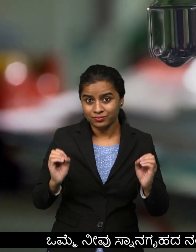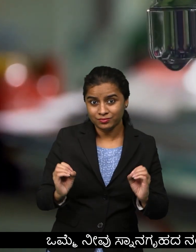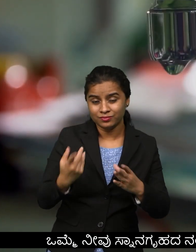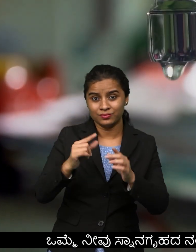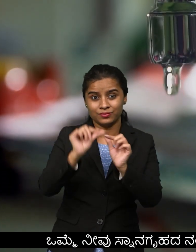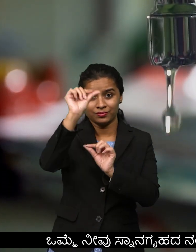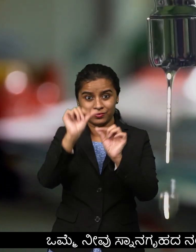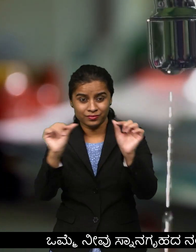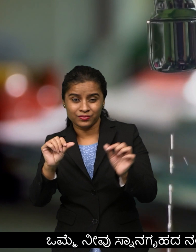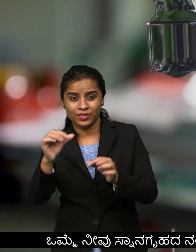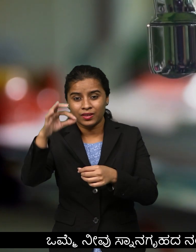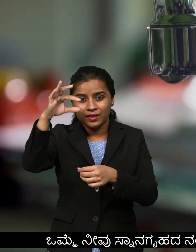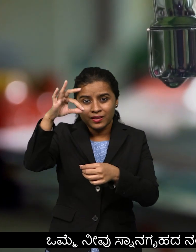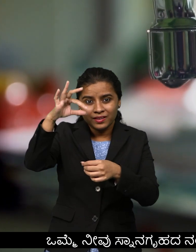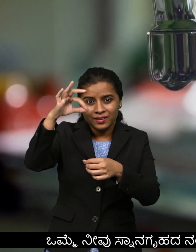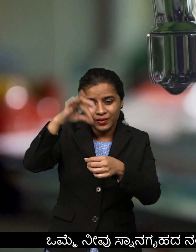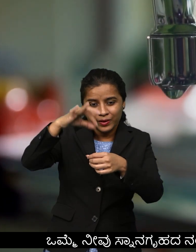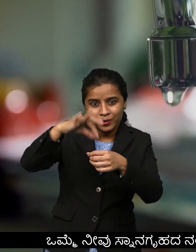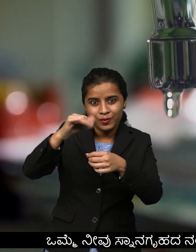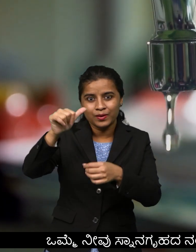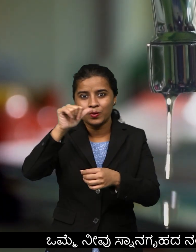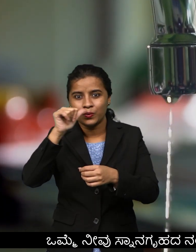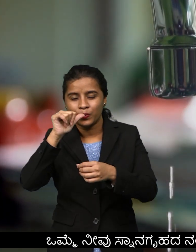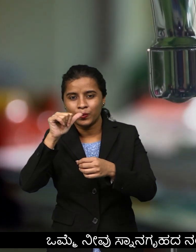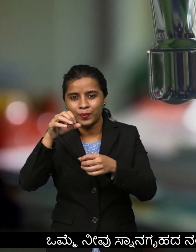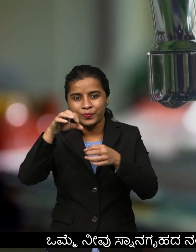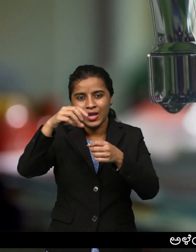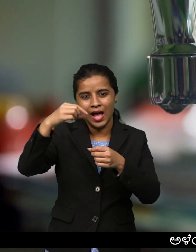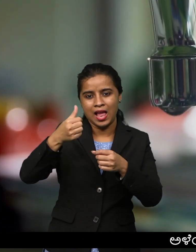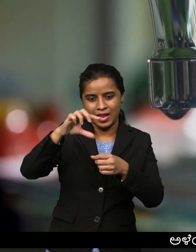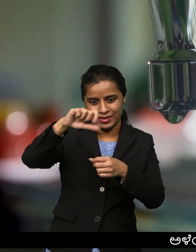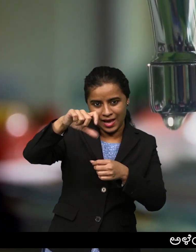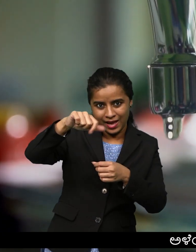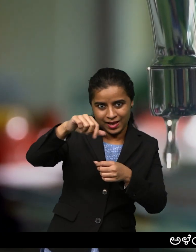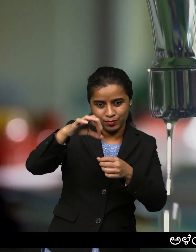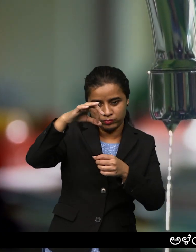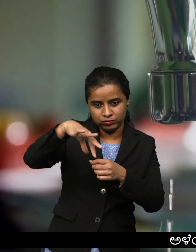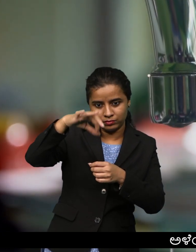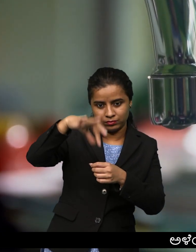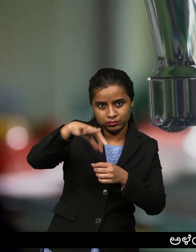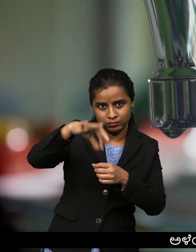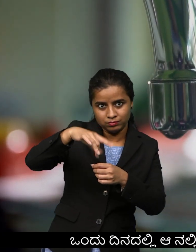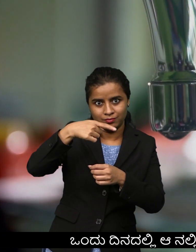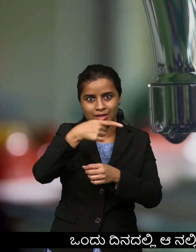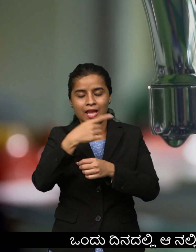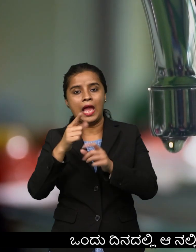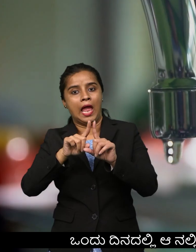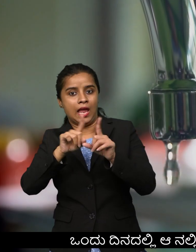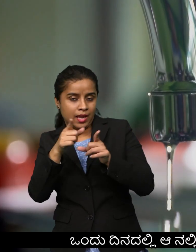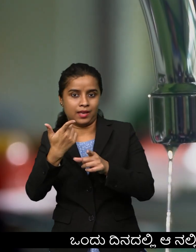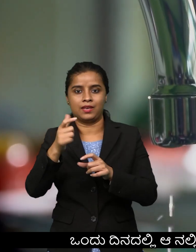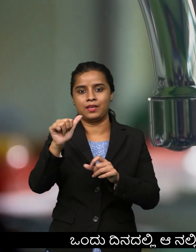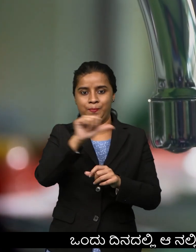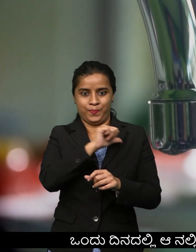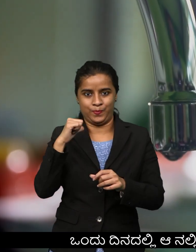ಸ್ನಾನಗೃಹದ ನಲ್ಲಿಯಿಂದ ಸೋರಿಕೆಯಾದ ನೀರಿನ ಹನಿಗಳನ್ನು ಅಳೆಯಲು ಪ್ರಾರಂಭಿಸಿದರೆ, ಒಂದು